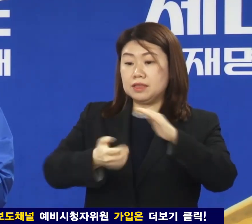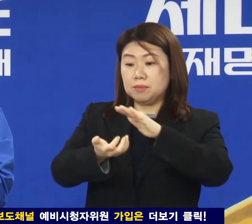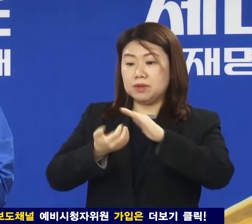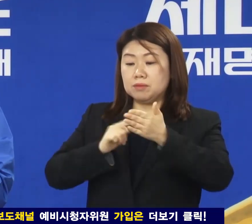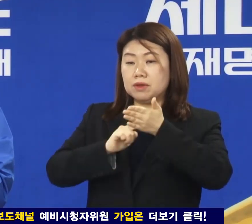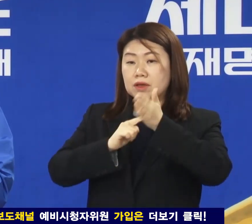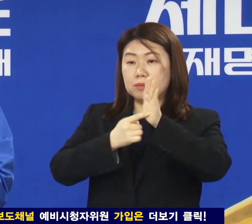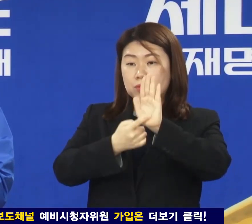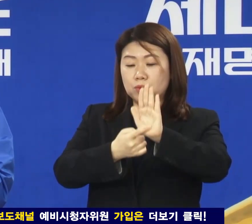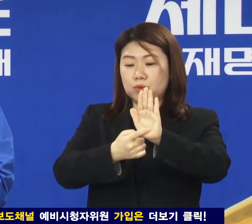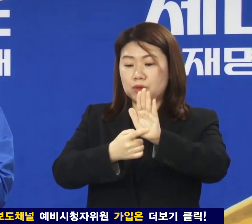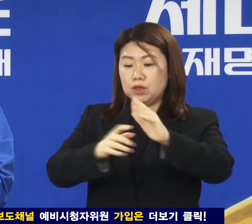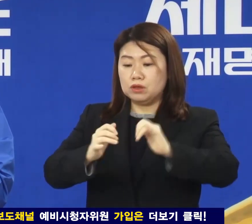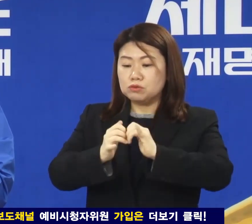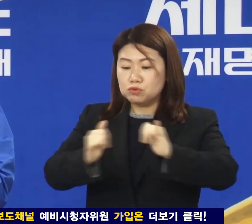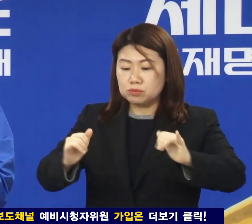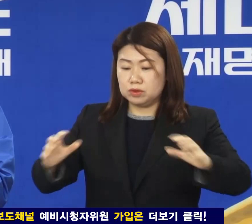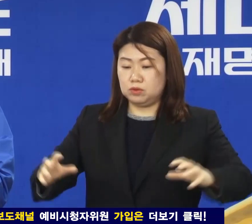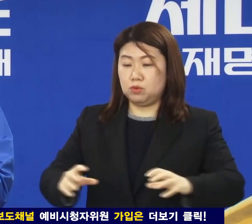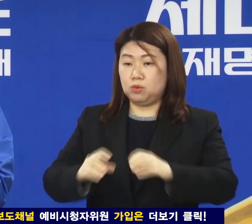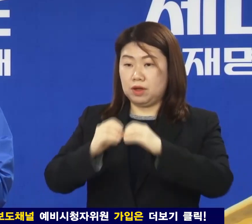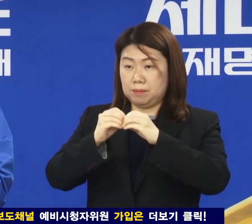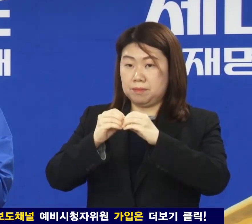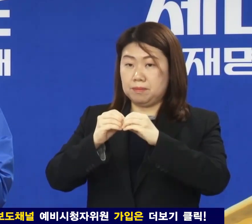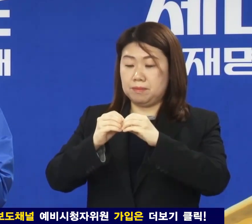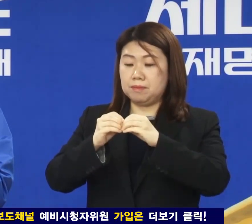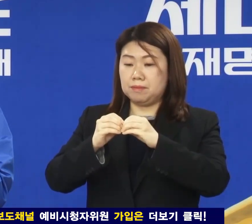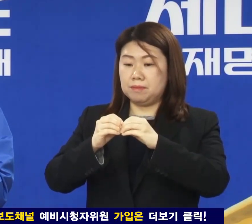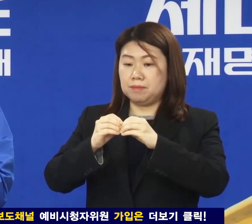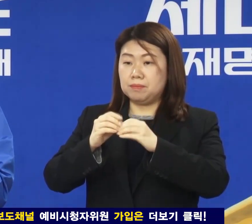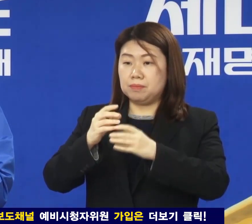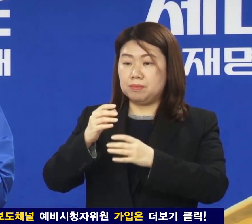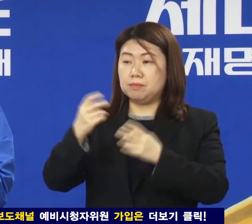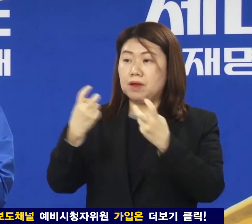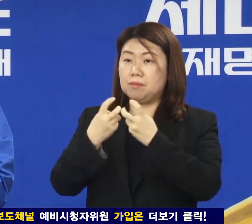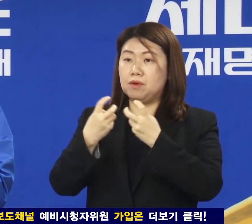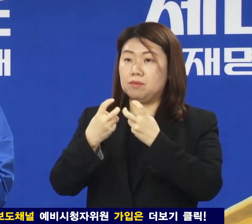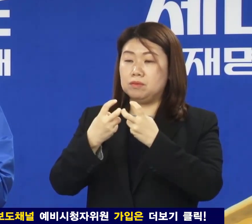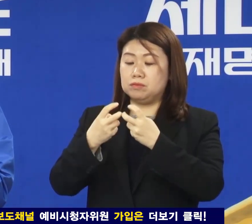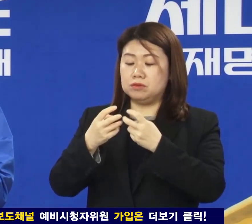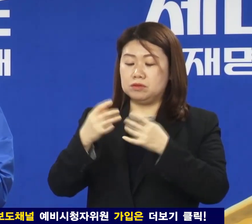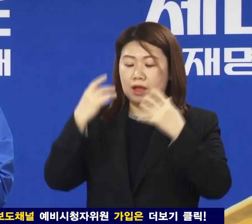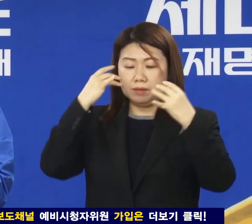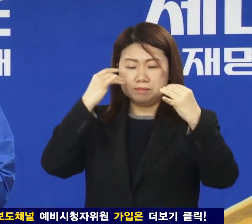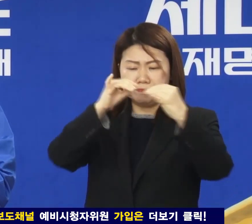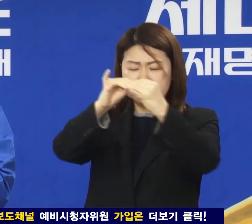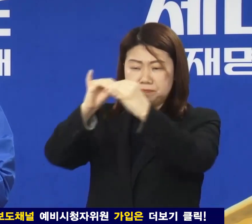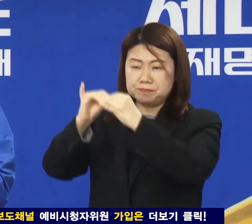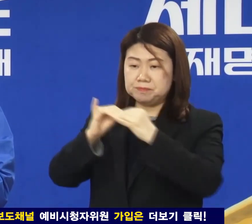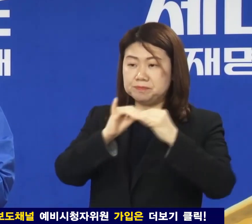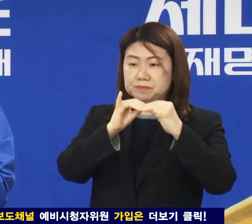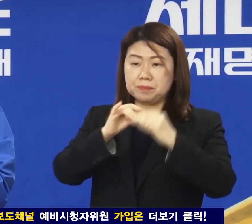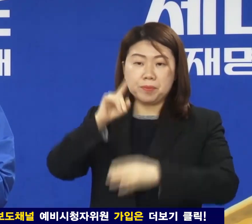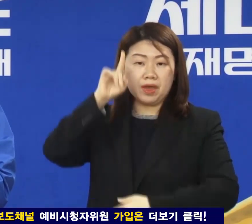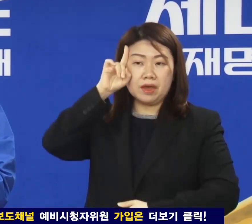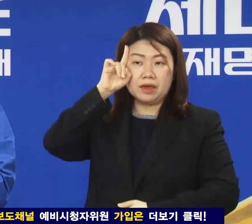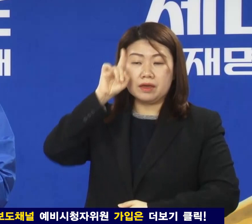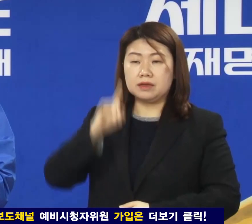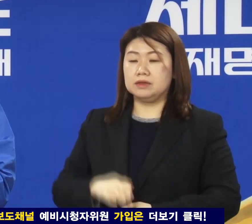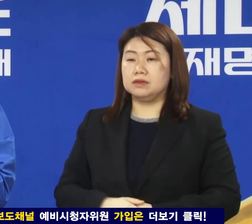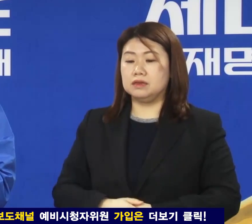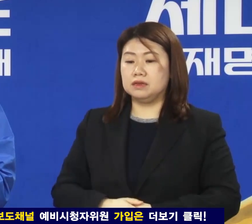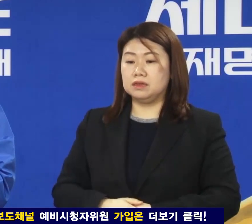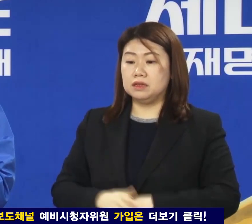발표한 국민통합정치개혁안을 만장일치 당론으로 채택했습니다. 이재명